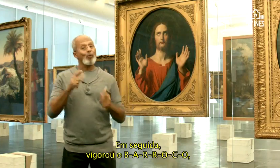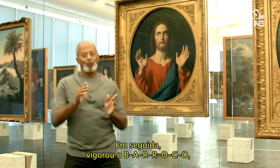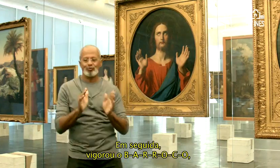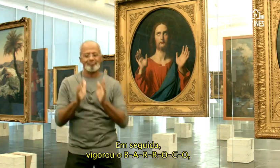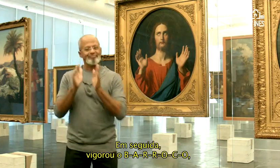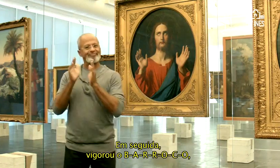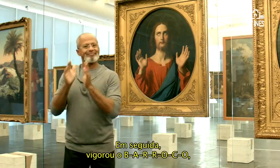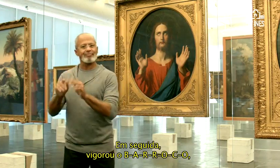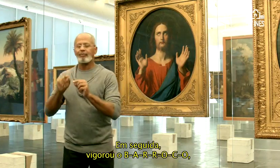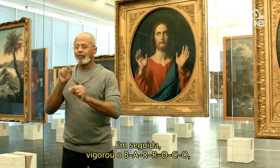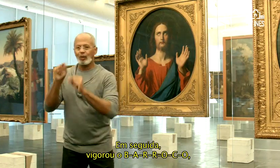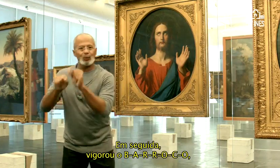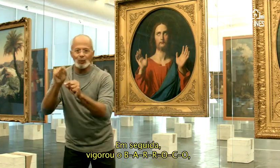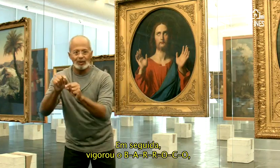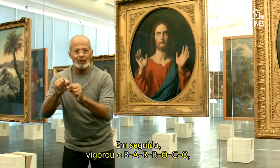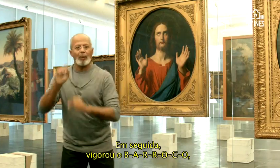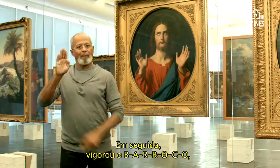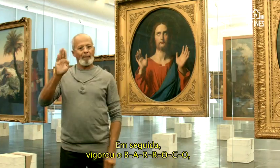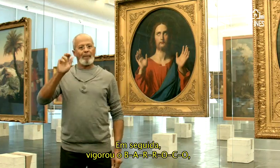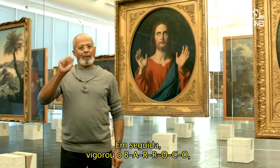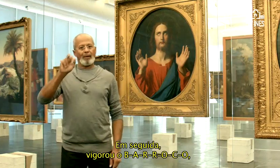seguida, vigorou o Barroco.